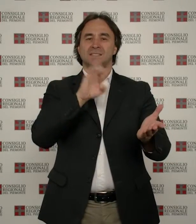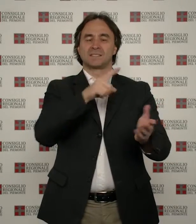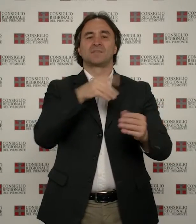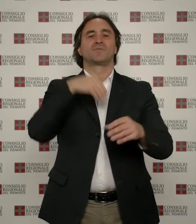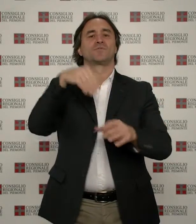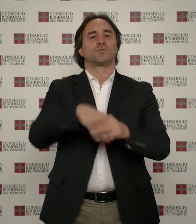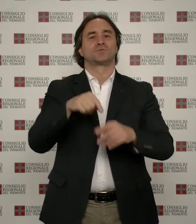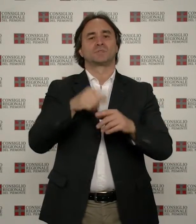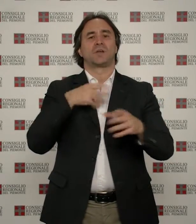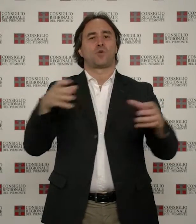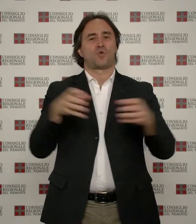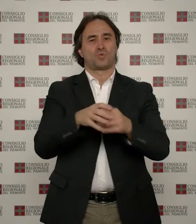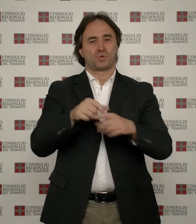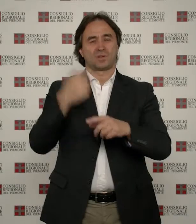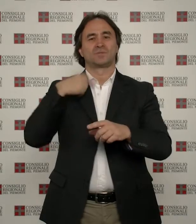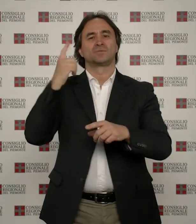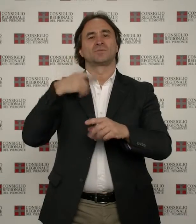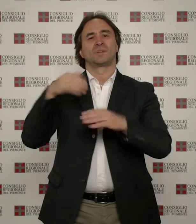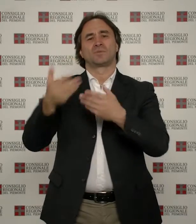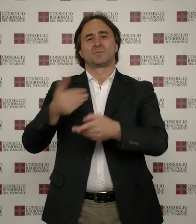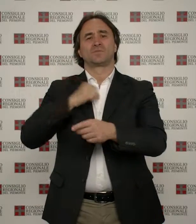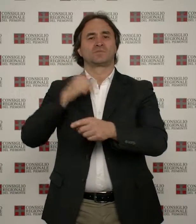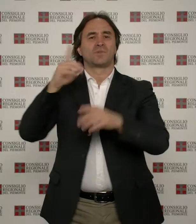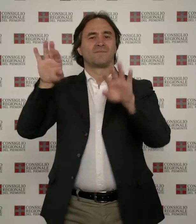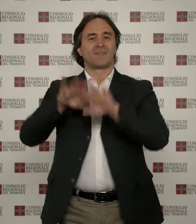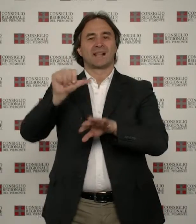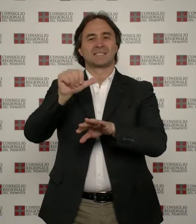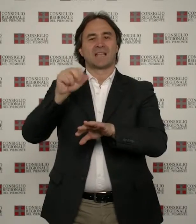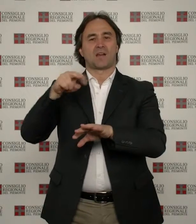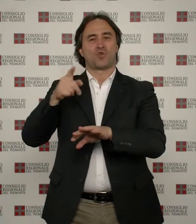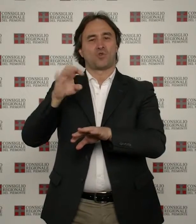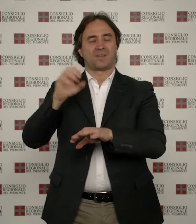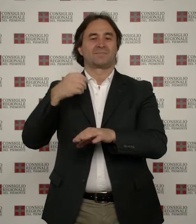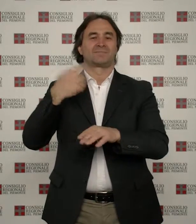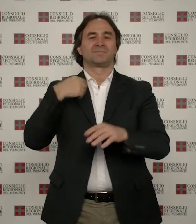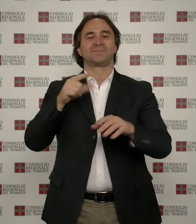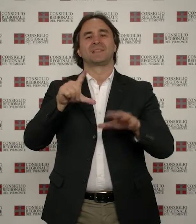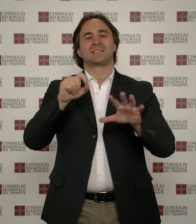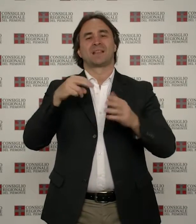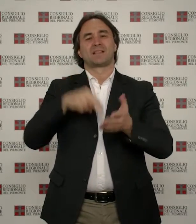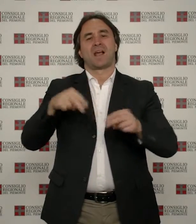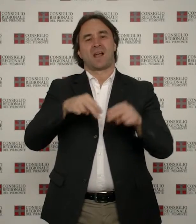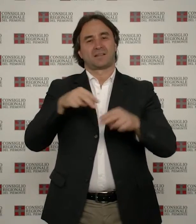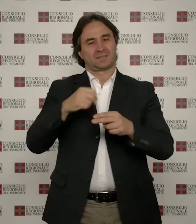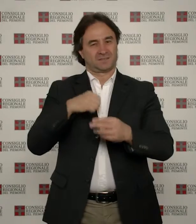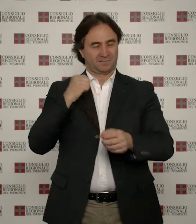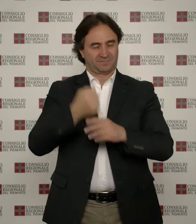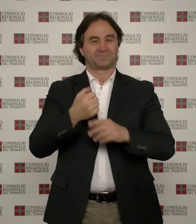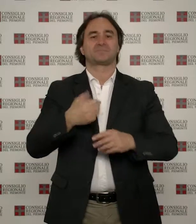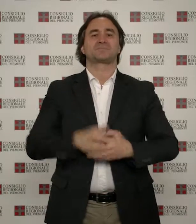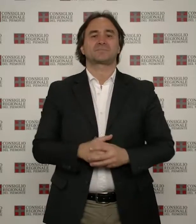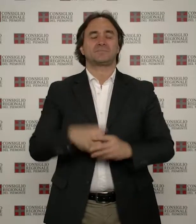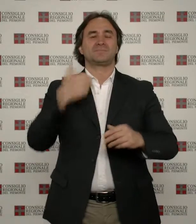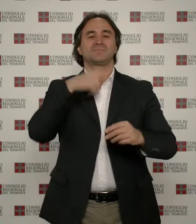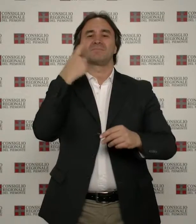e all'Ossario dei Caduti della Resistenza dell'Alta Val Sangone a 70 anni dalla sua realizzazione. Durante la cerimonia sono stati letti i nomi dei